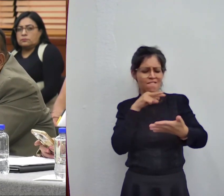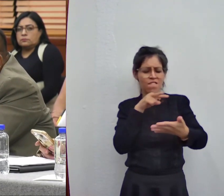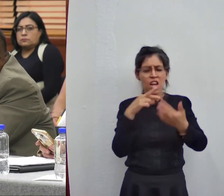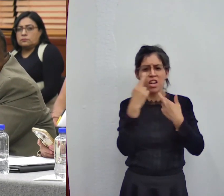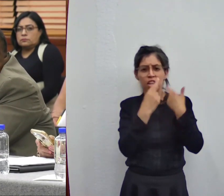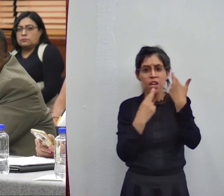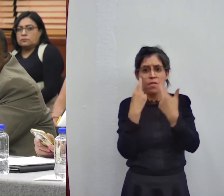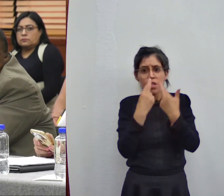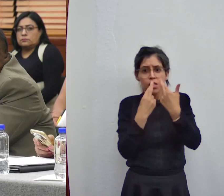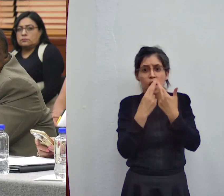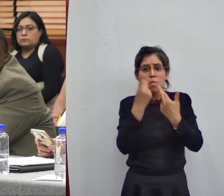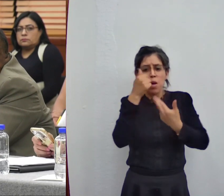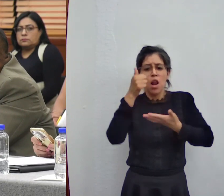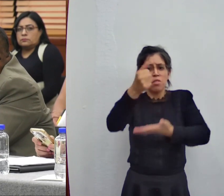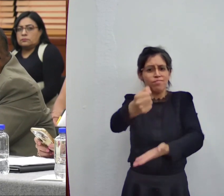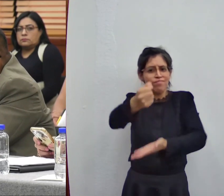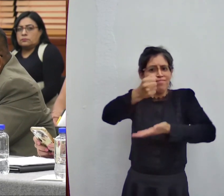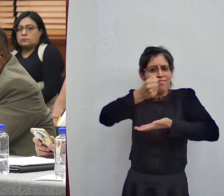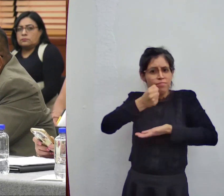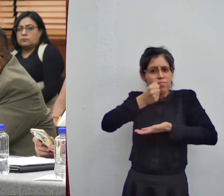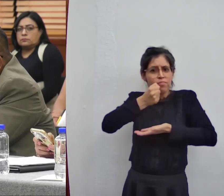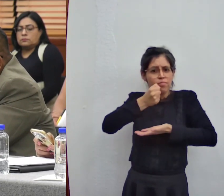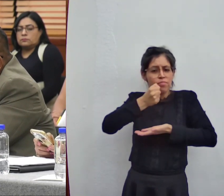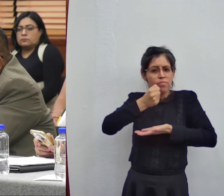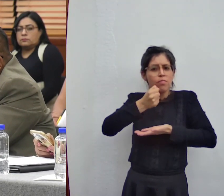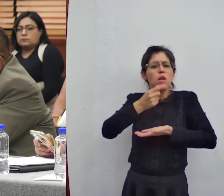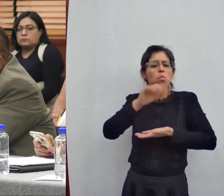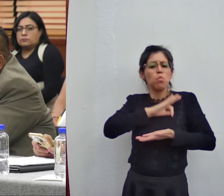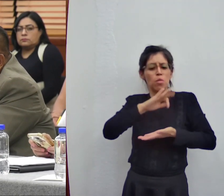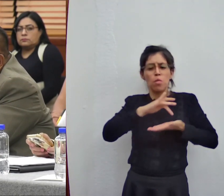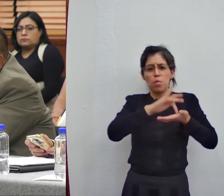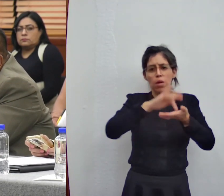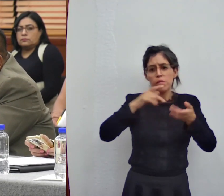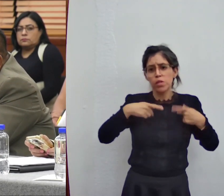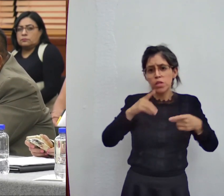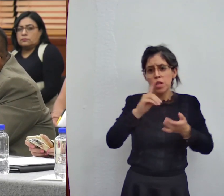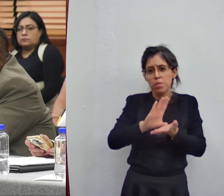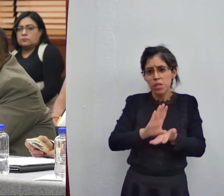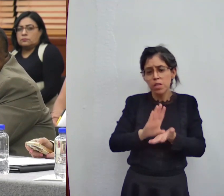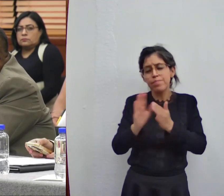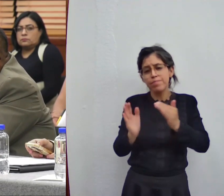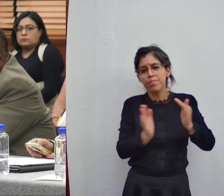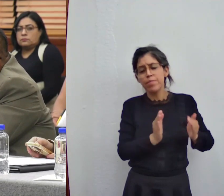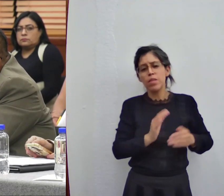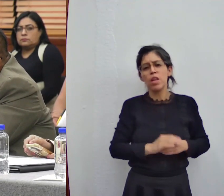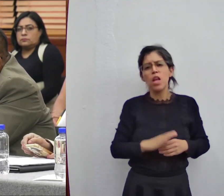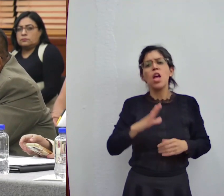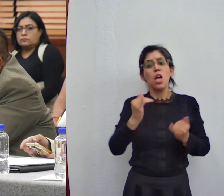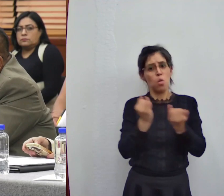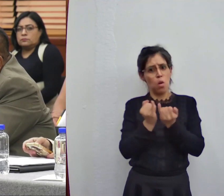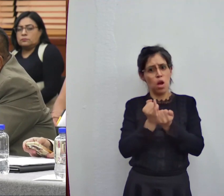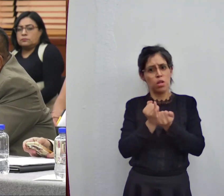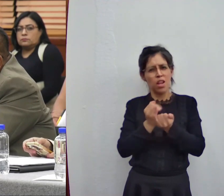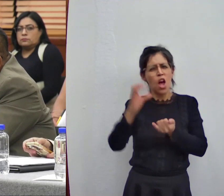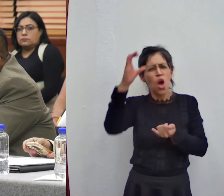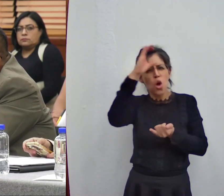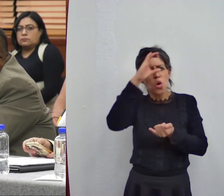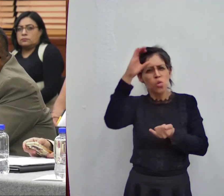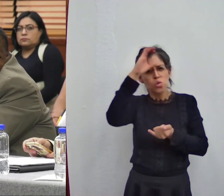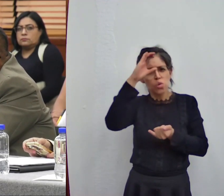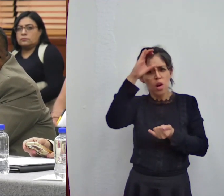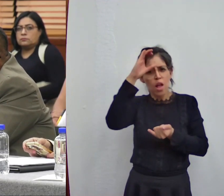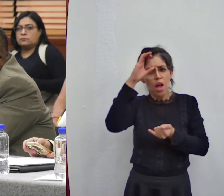lograr recursos al respecto. Que haya también una cultura vial. ¿Por